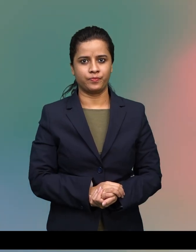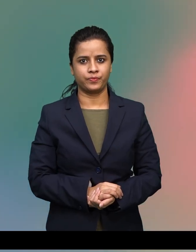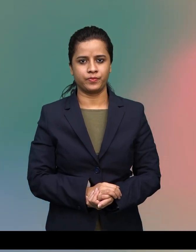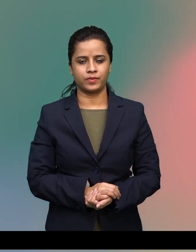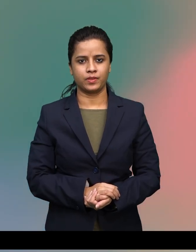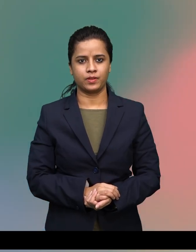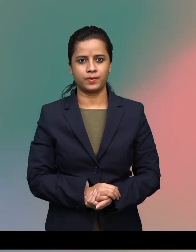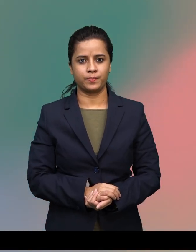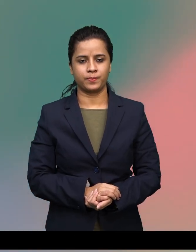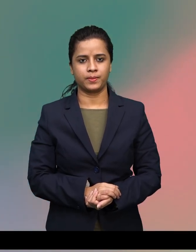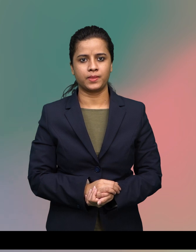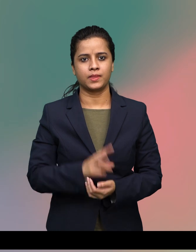ರಕ್ತನಾಳಗಳು